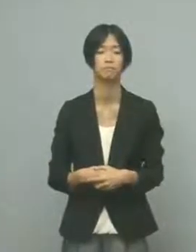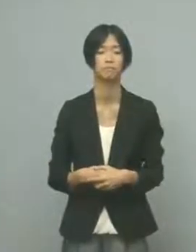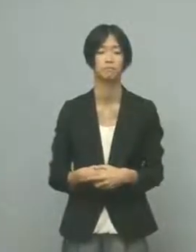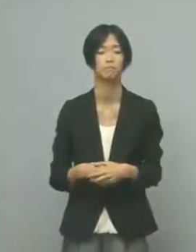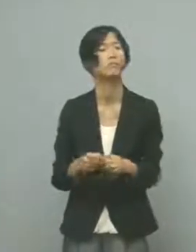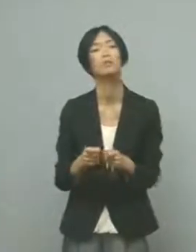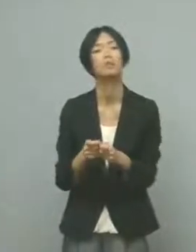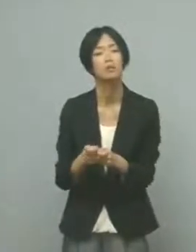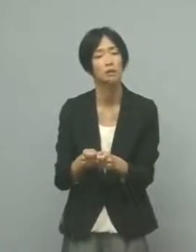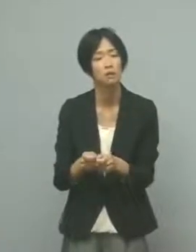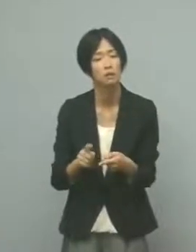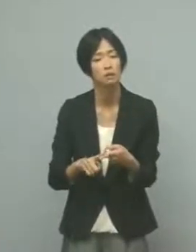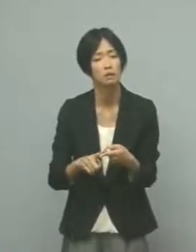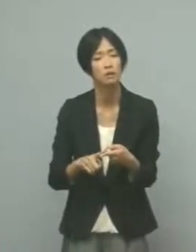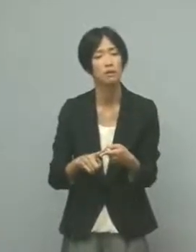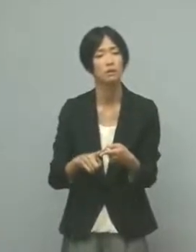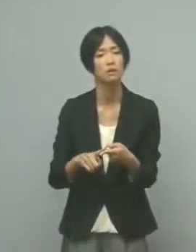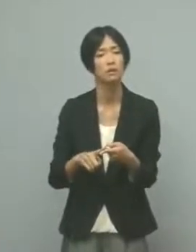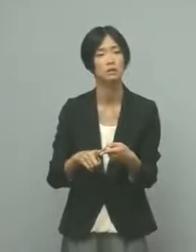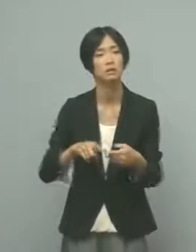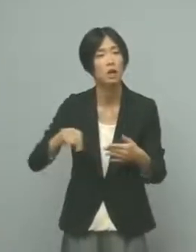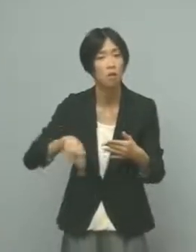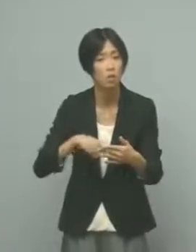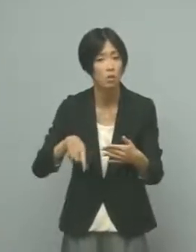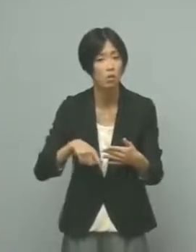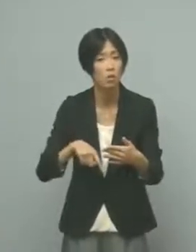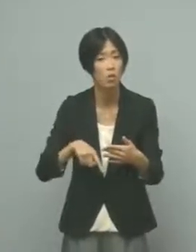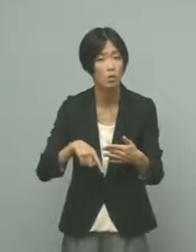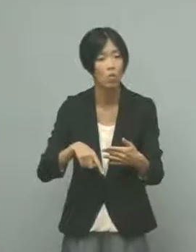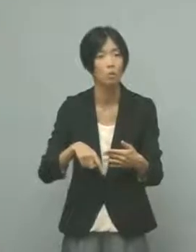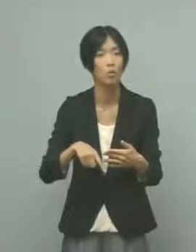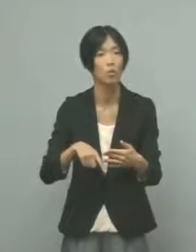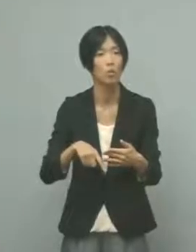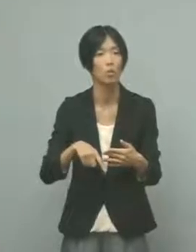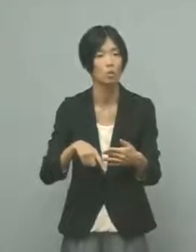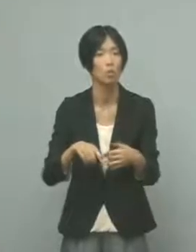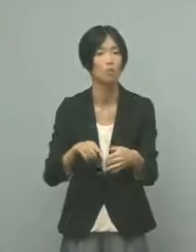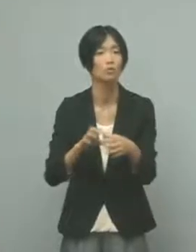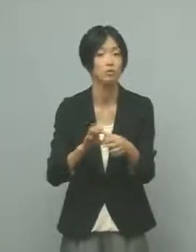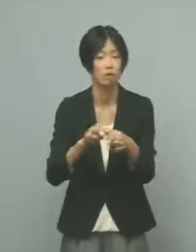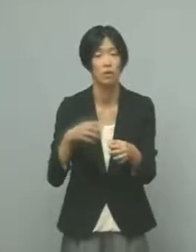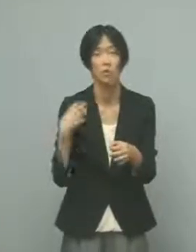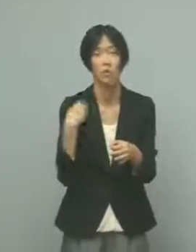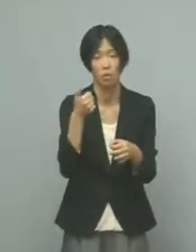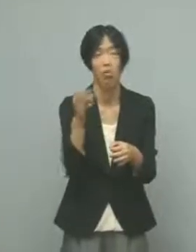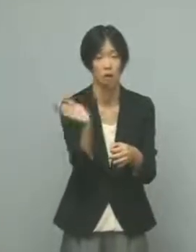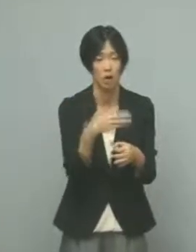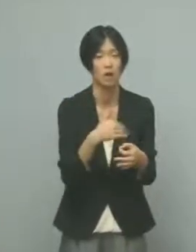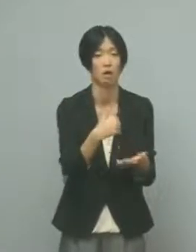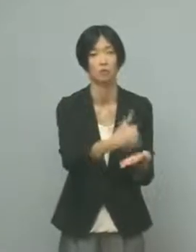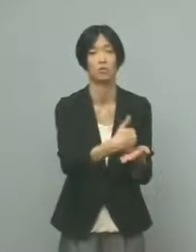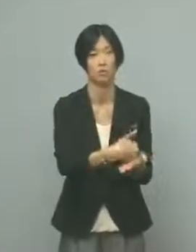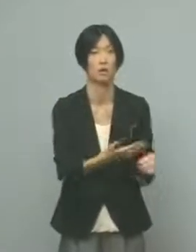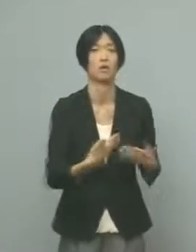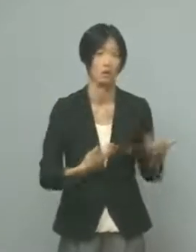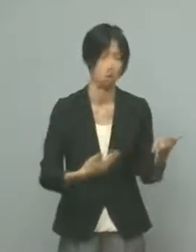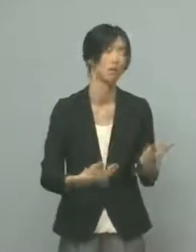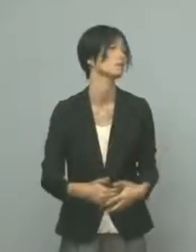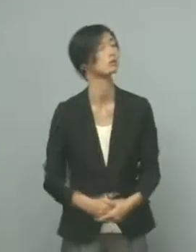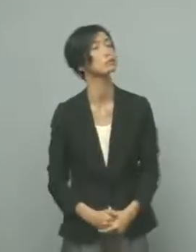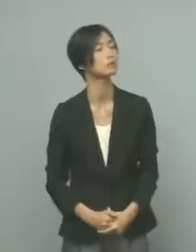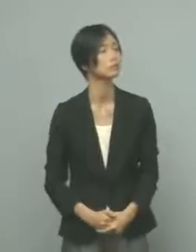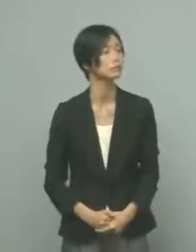具体的なものすごく具体的な対策ということではちょっと担当に聞いてみたいと思います。